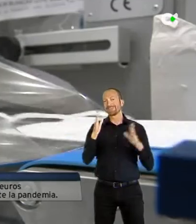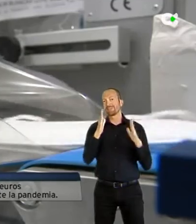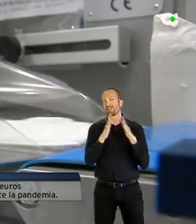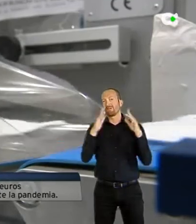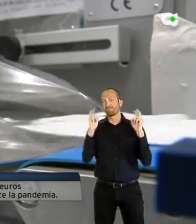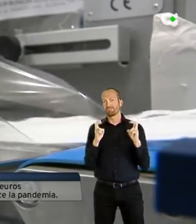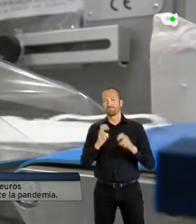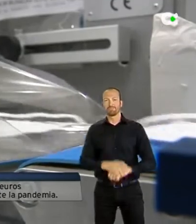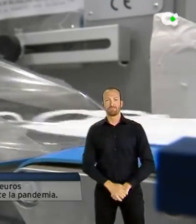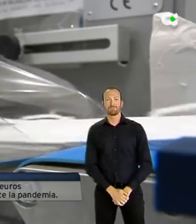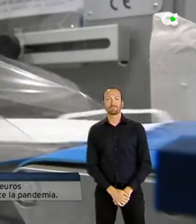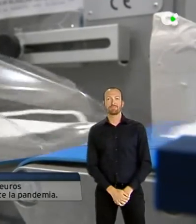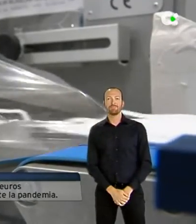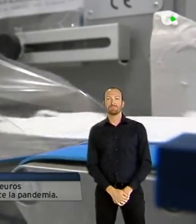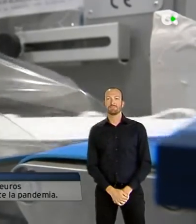la pandemia.